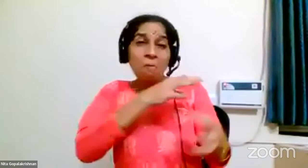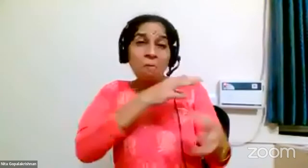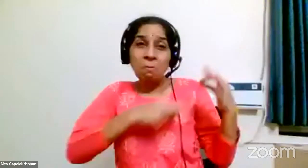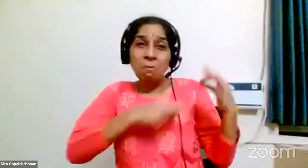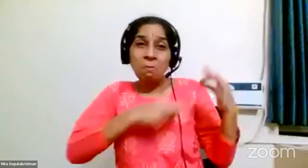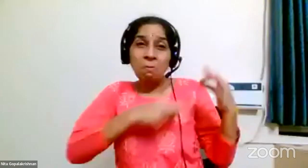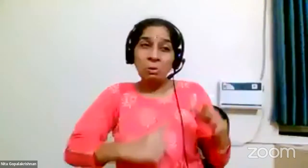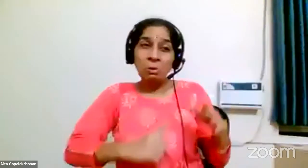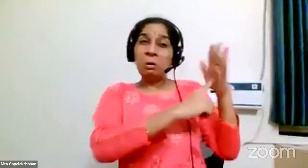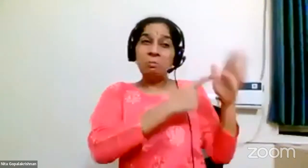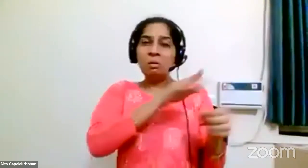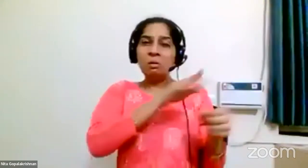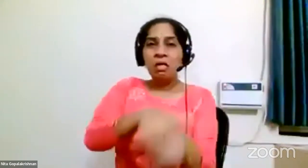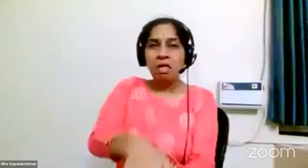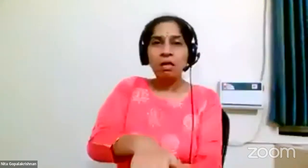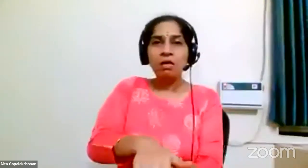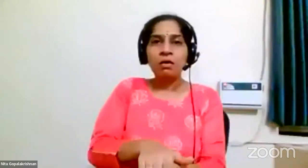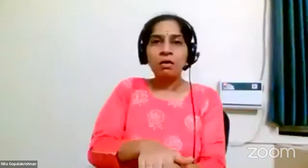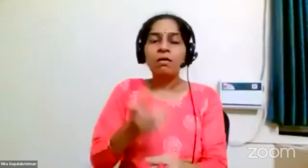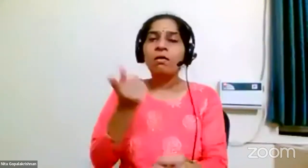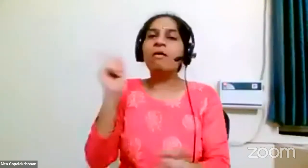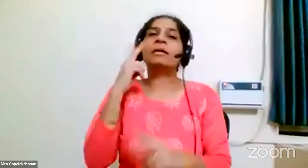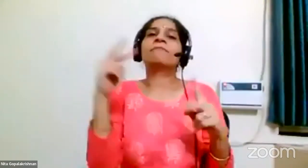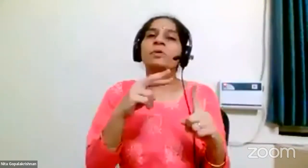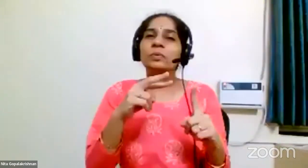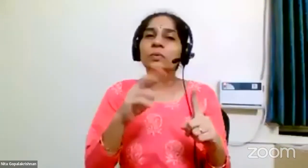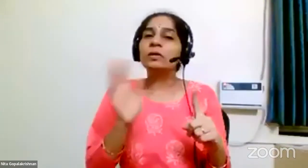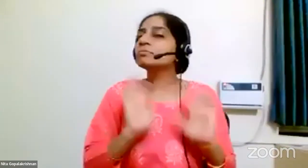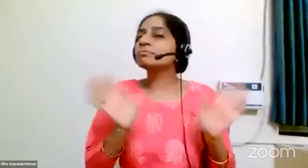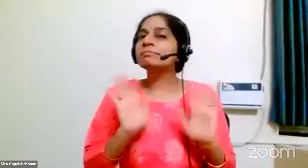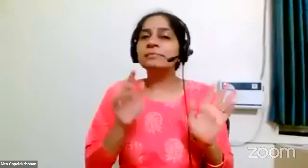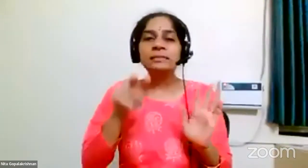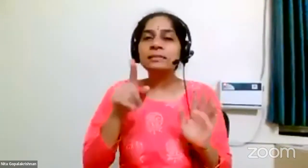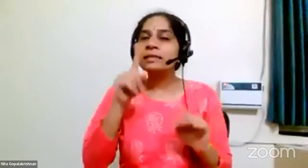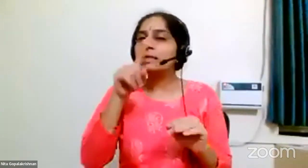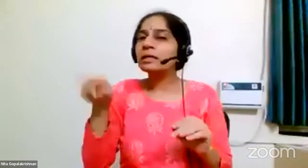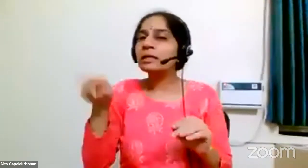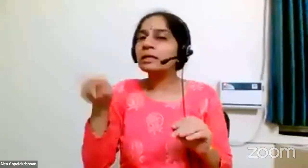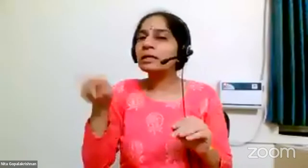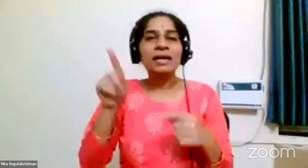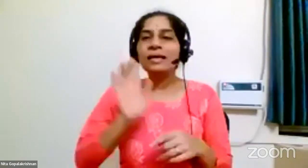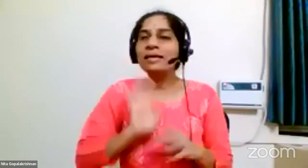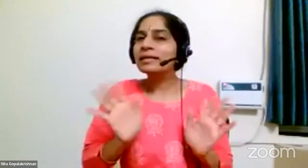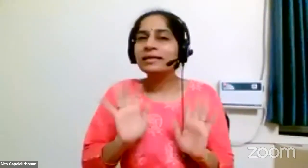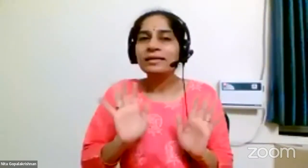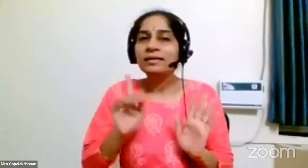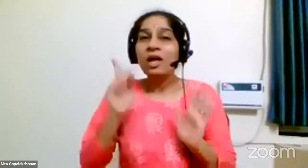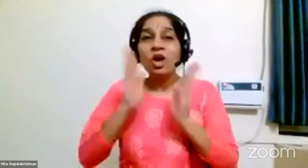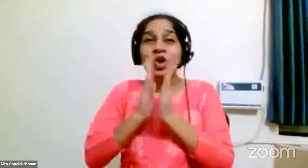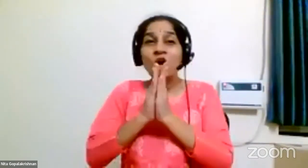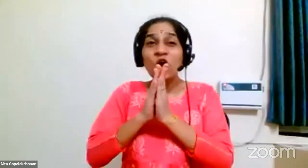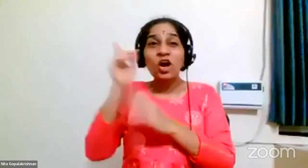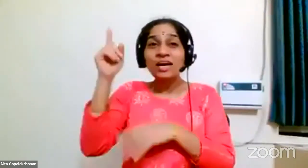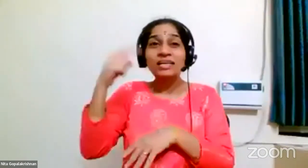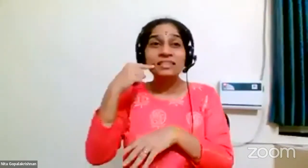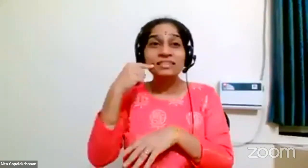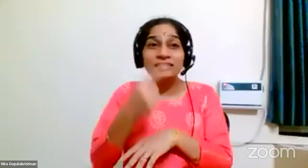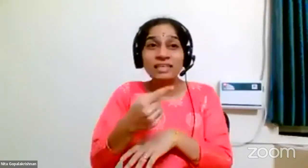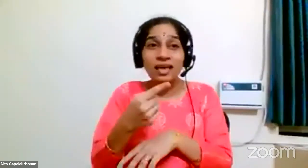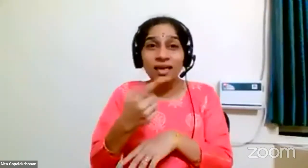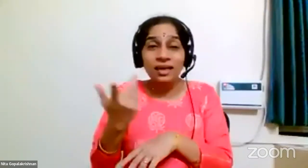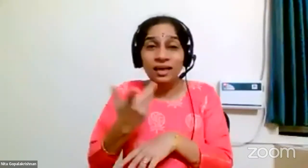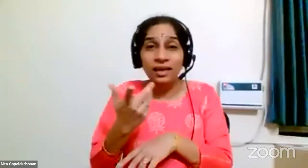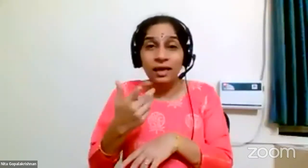कर्म, इनके अनुसार मैंने मानव समाज के चार विभाग किए, ना कि जन्म के अनुसार।